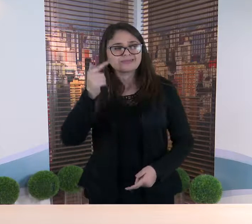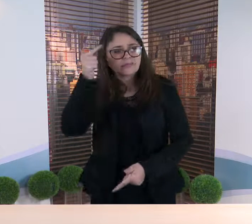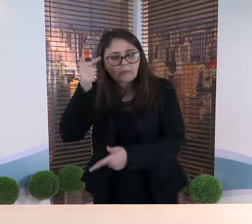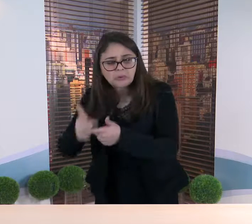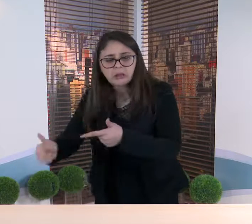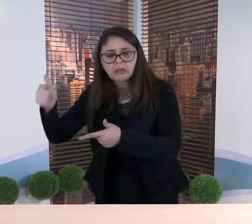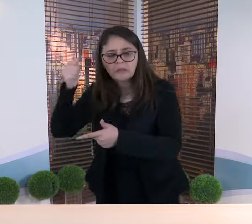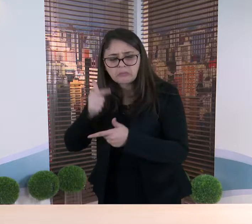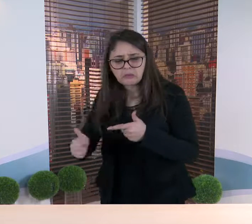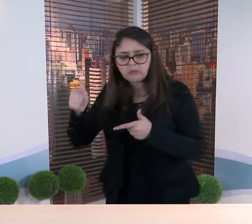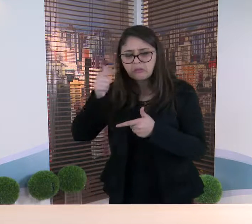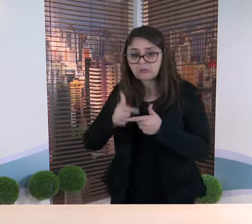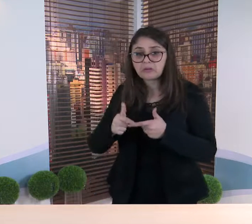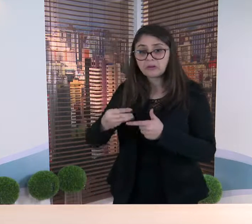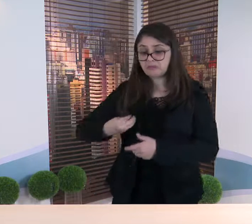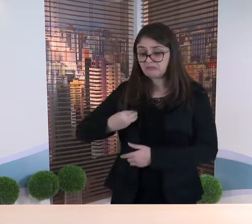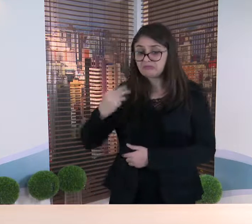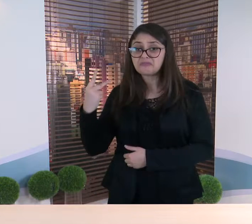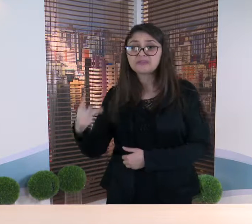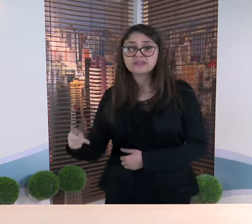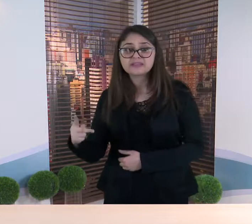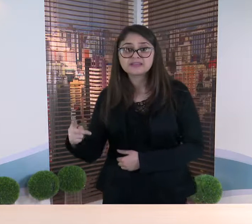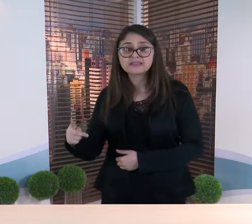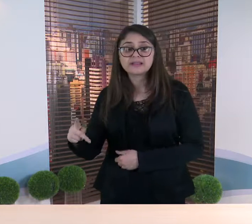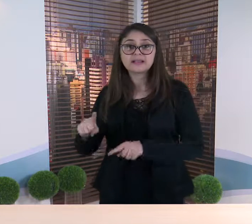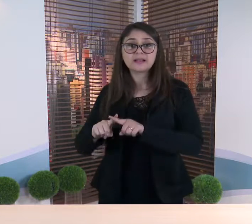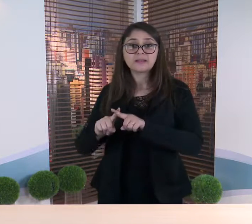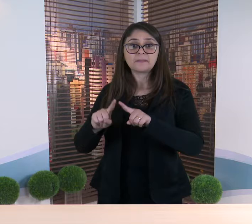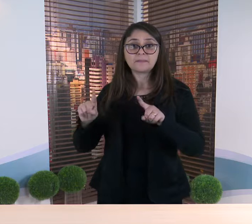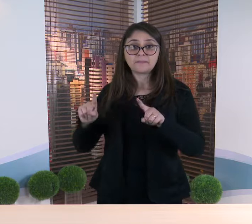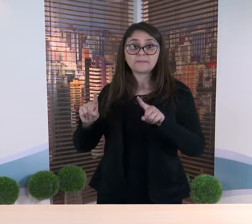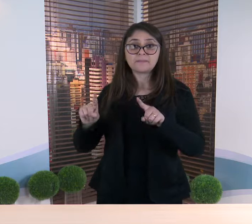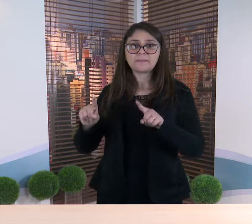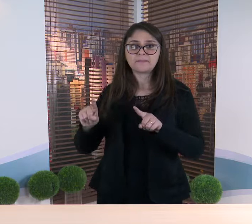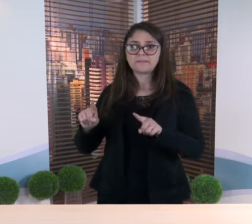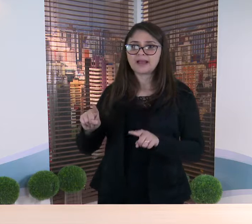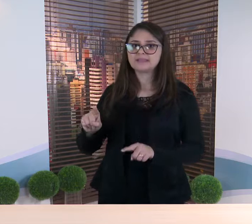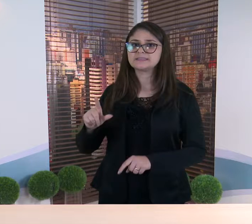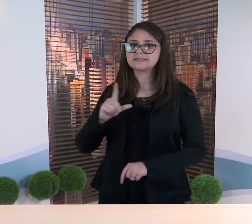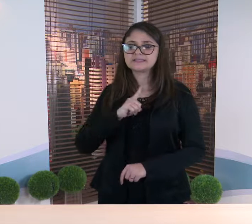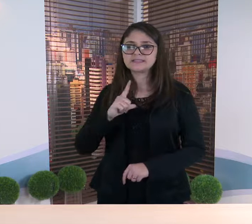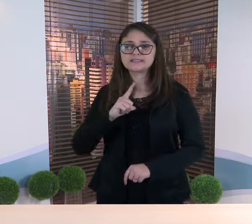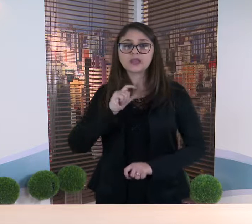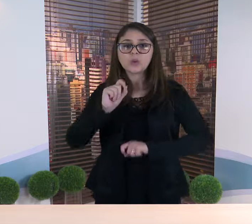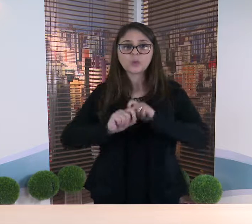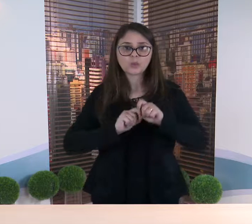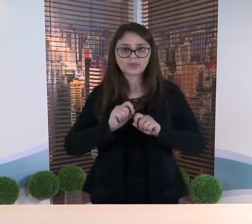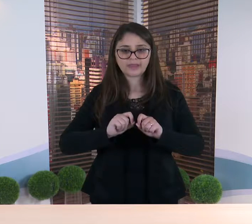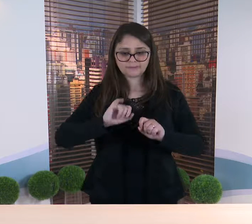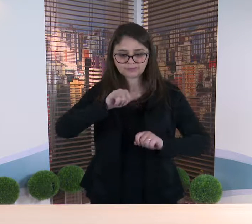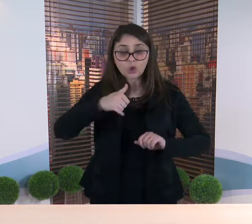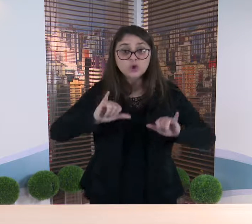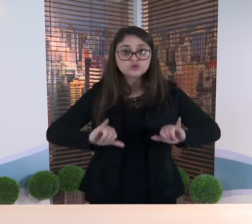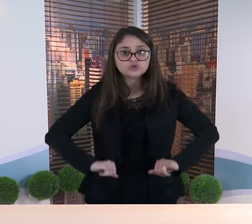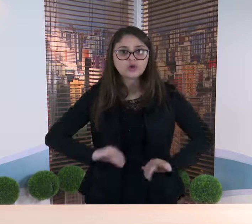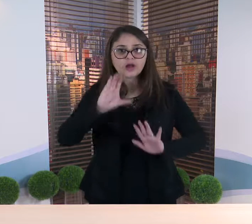tragédia, espanta ver a resposta do patriarca em Jó 1, versos 20 a